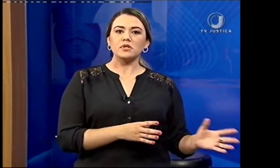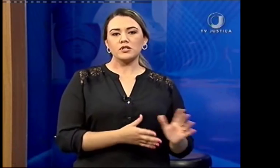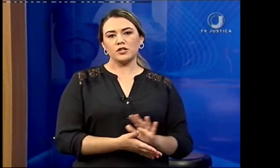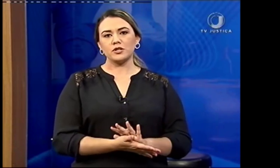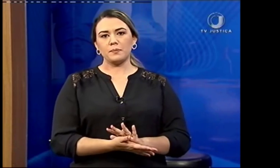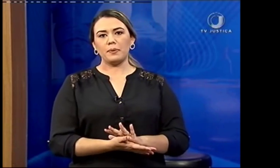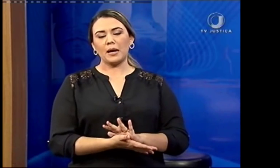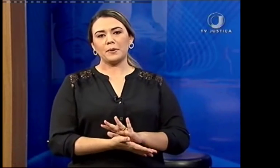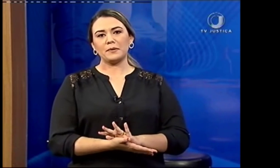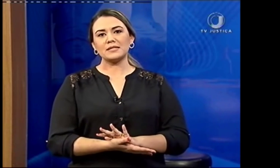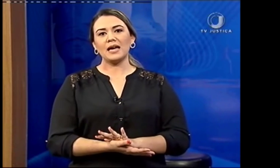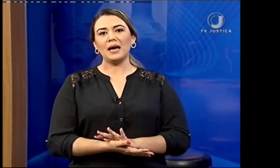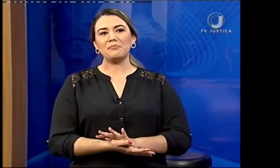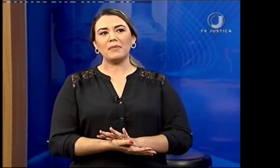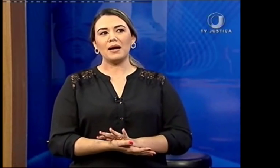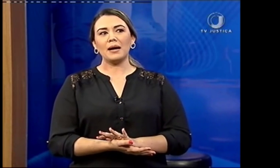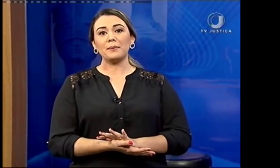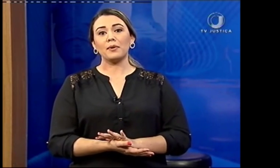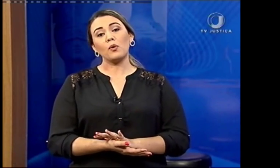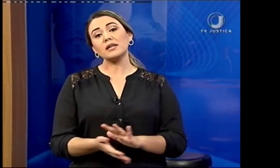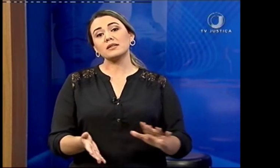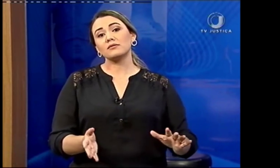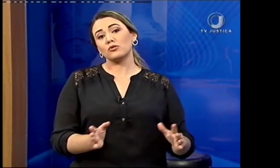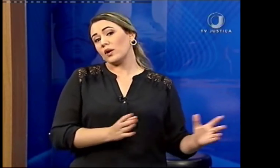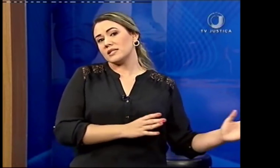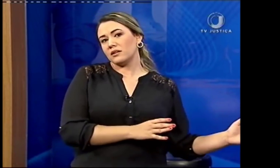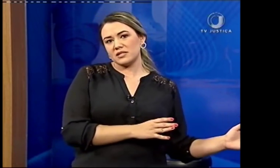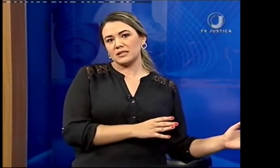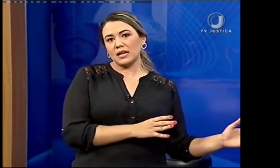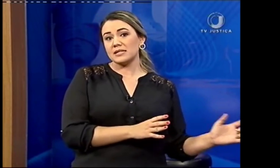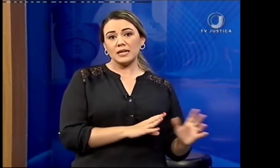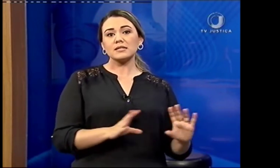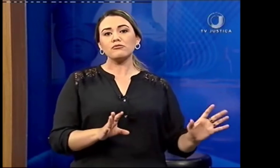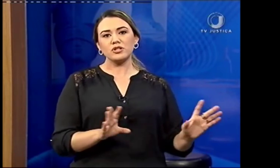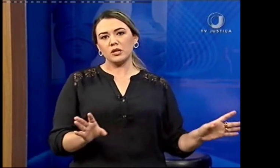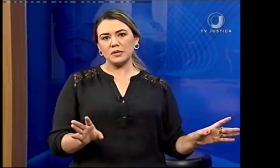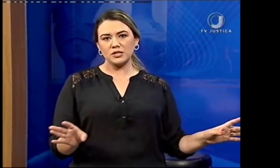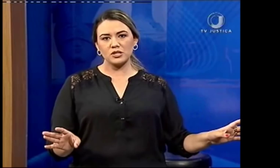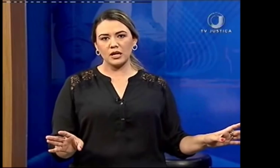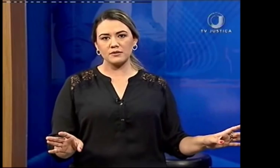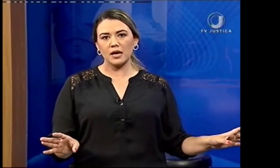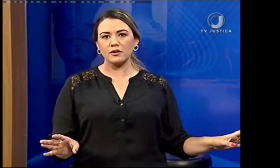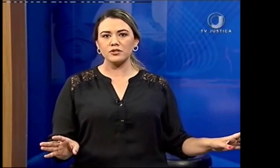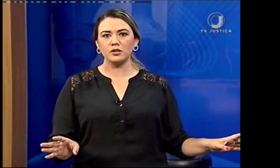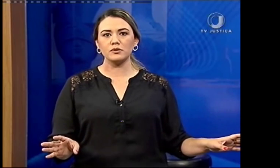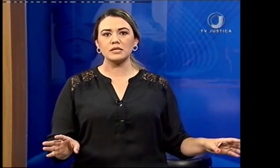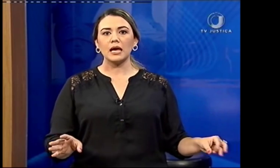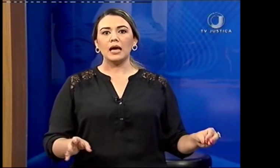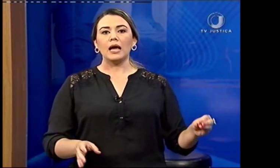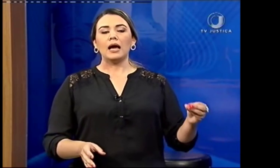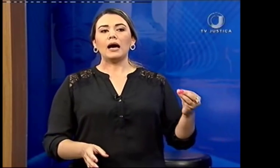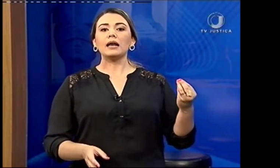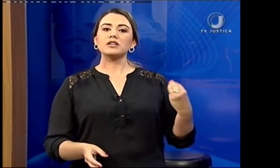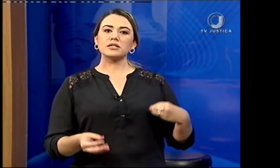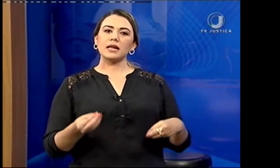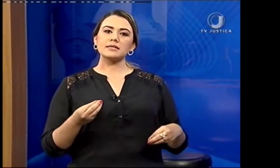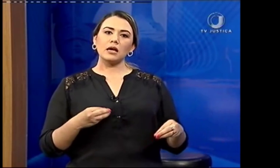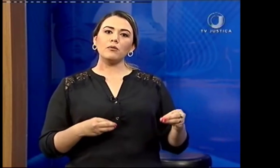a gente parar para pensar, quase 2 anos atrás, eles não tinham esses direitos garantidos. A legislação